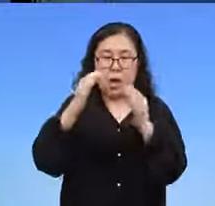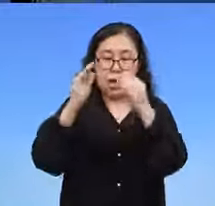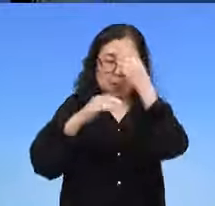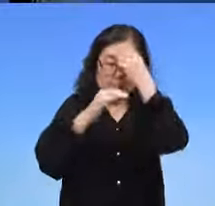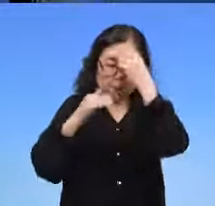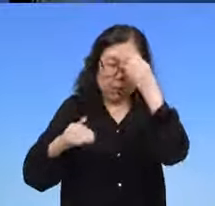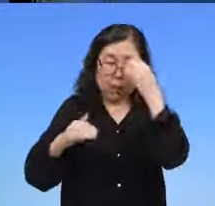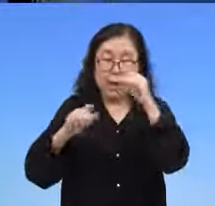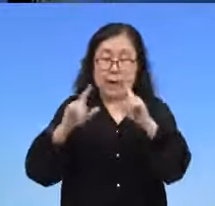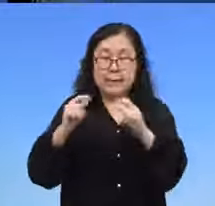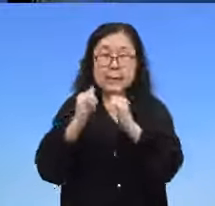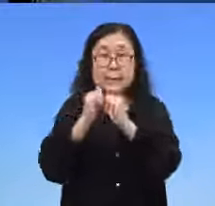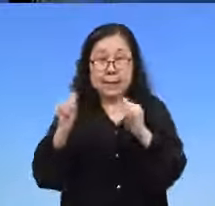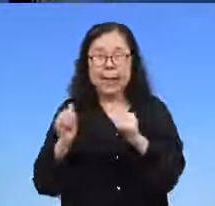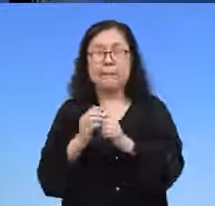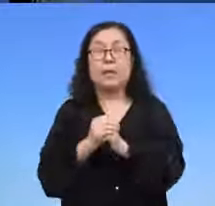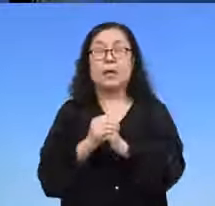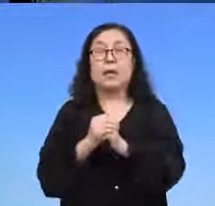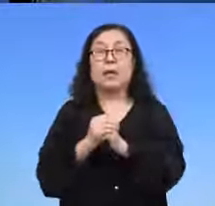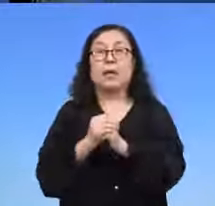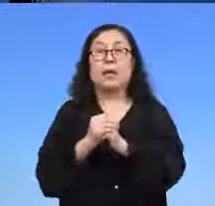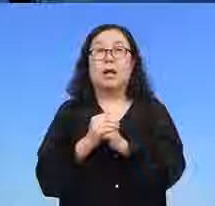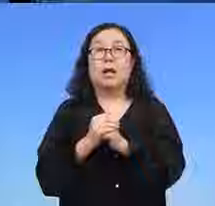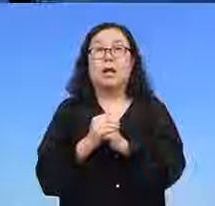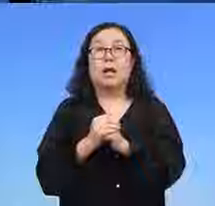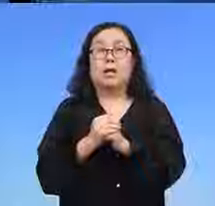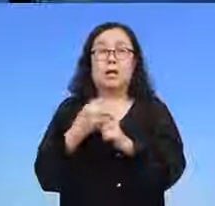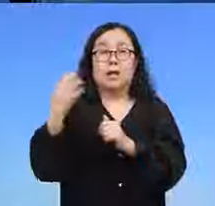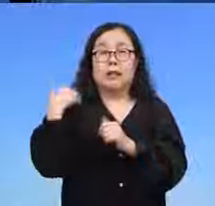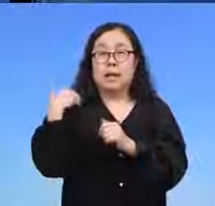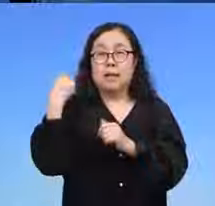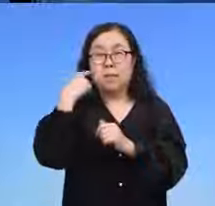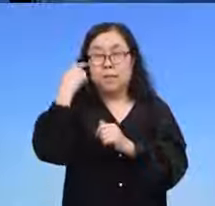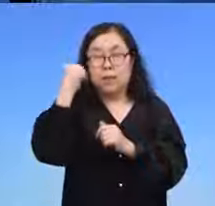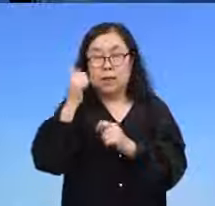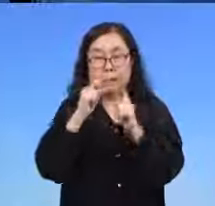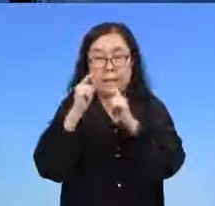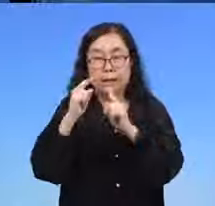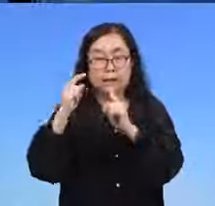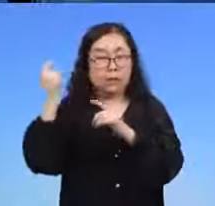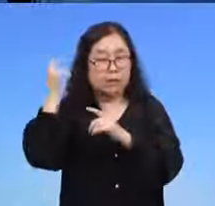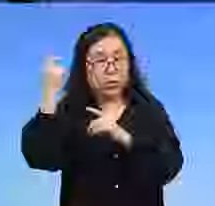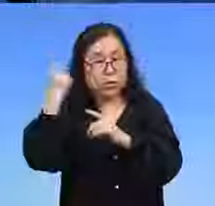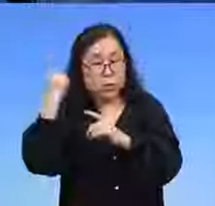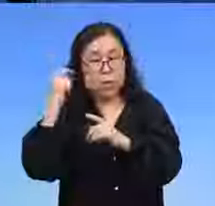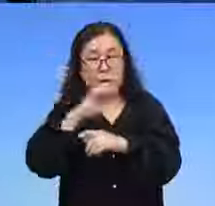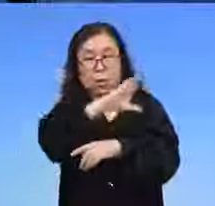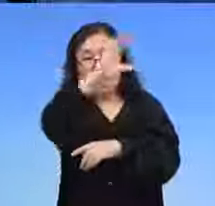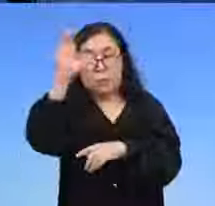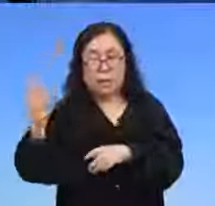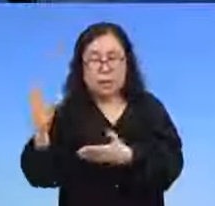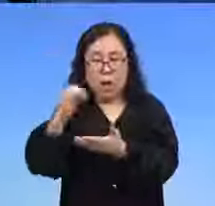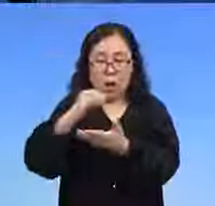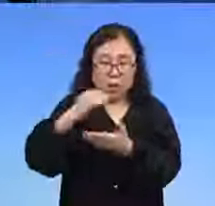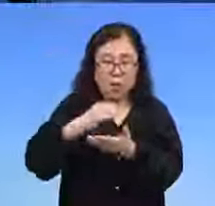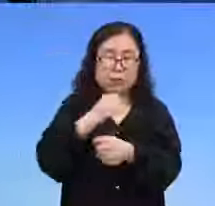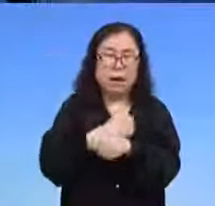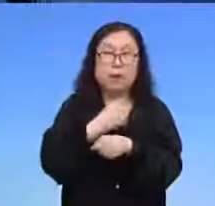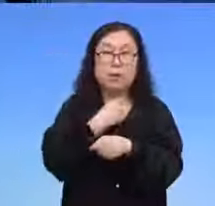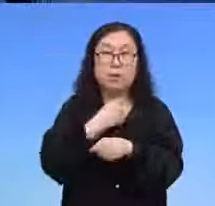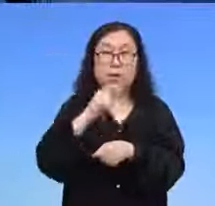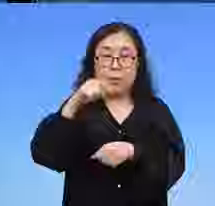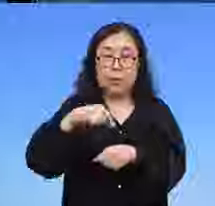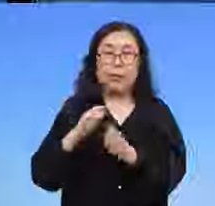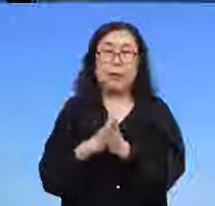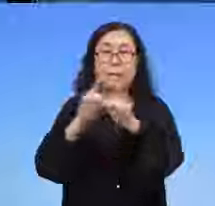성도님이셨는데 담임 목사님 말씀을 듣고 성탄 헌금을 하기 위해서 오셨다는 말씀을 하셨습니다. 종이 쇼핑백을 저에게